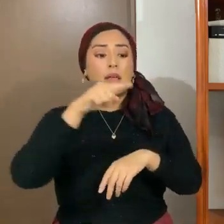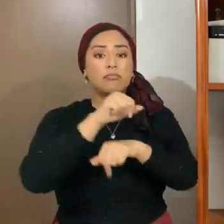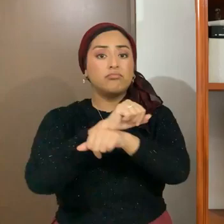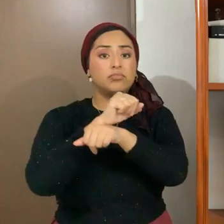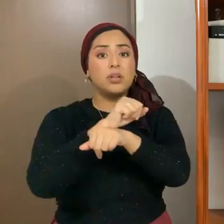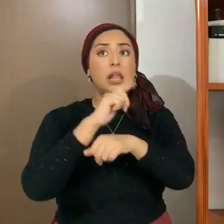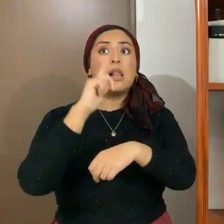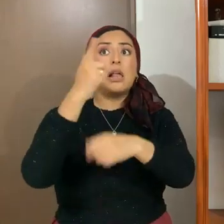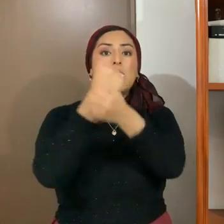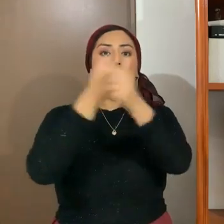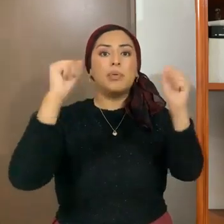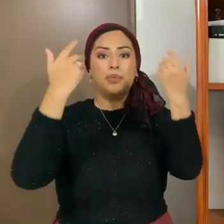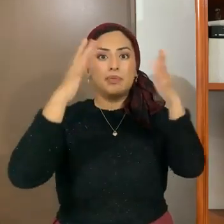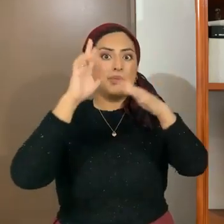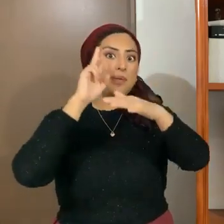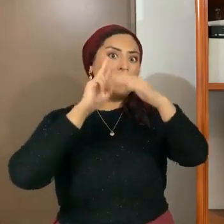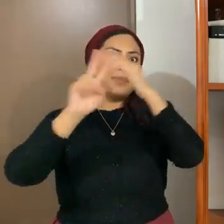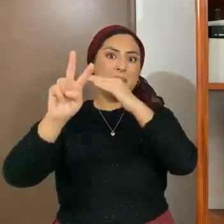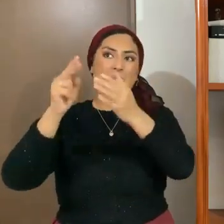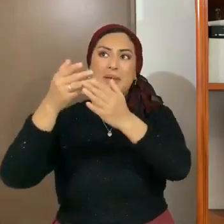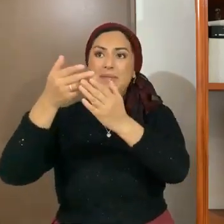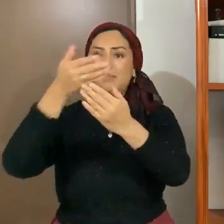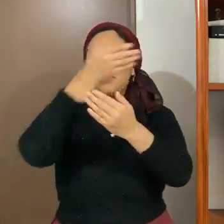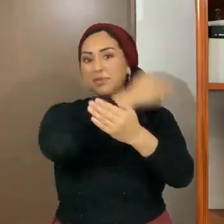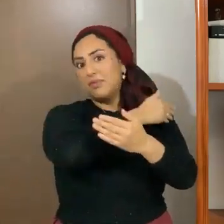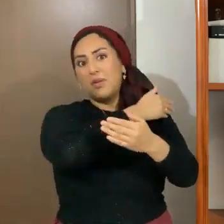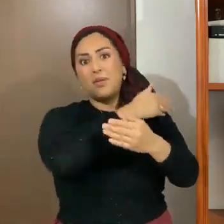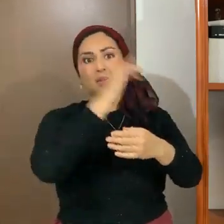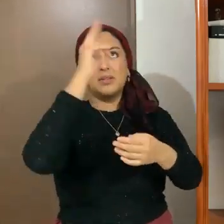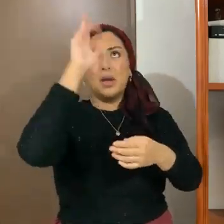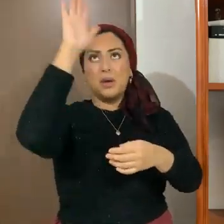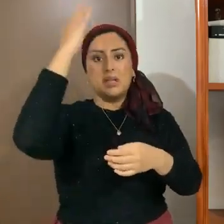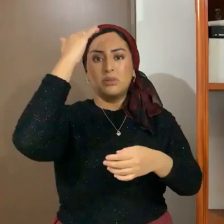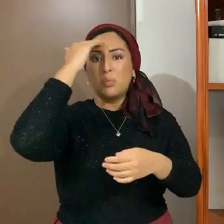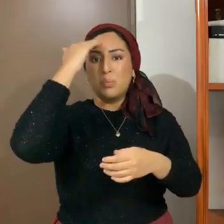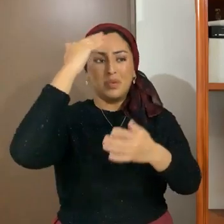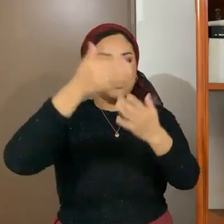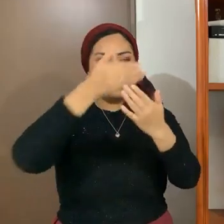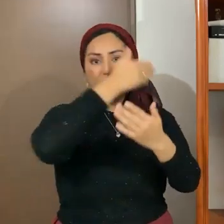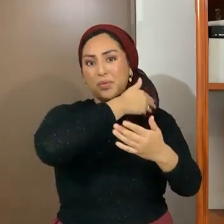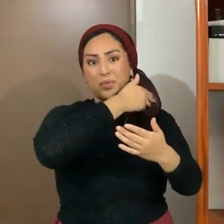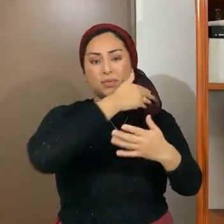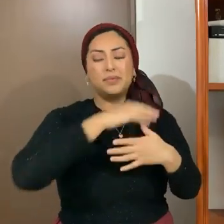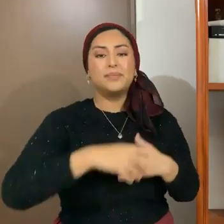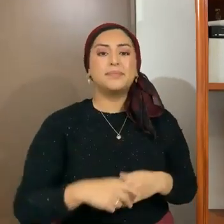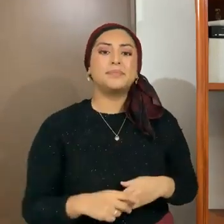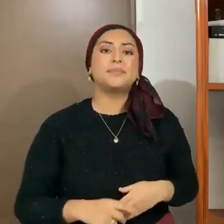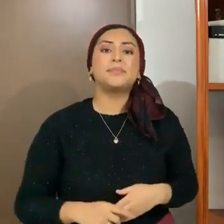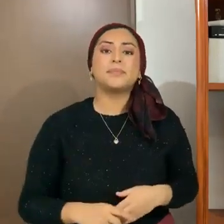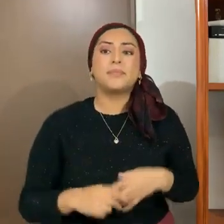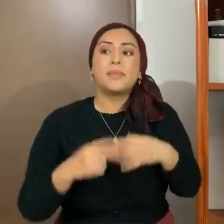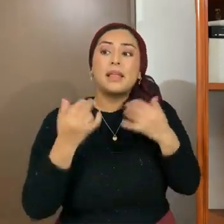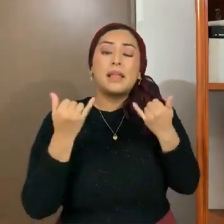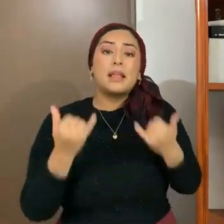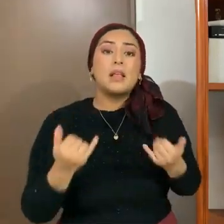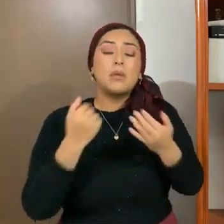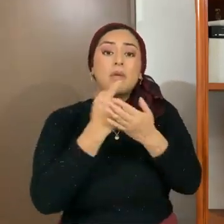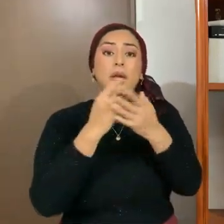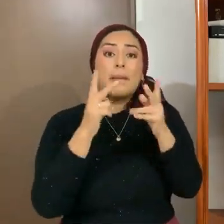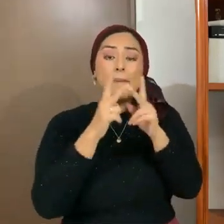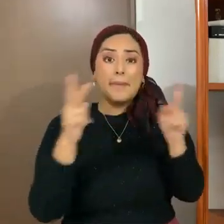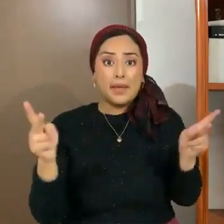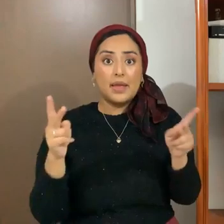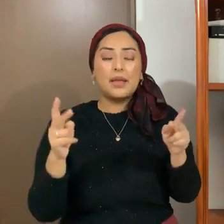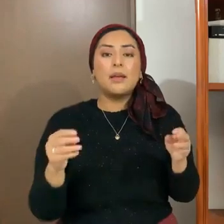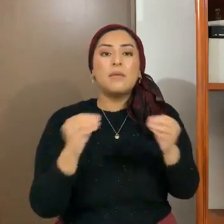serían liberados, ya estaba profetizado desde los tiempos de Abraham. En esta parashá, que es una